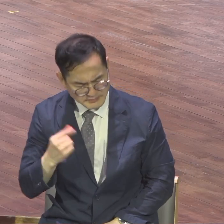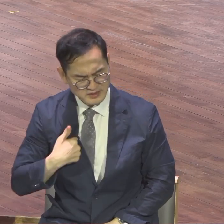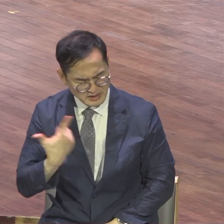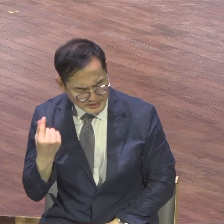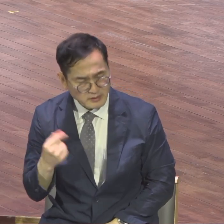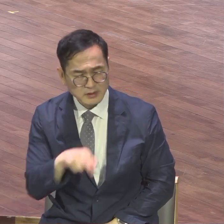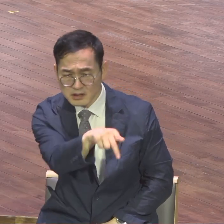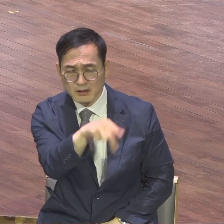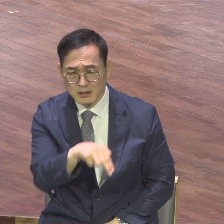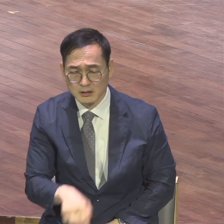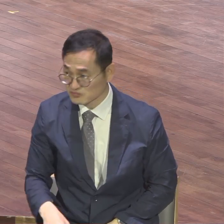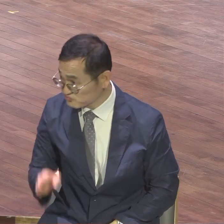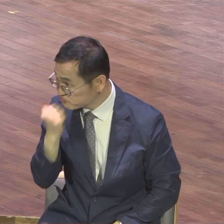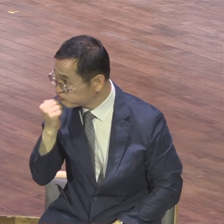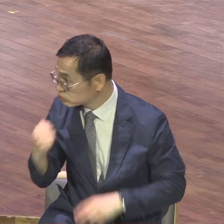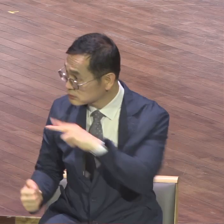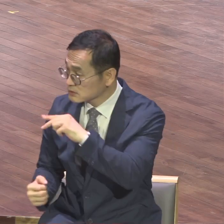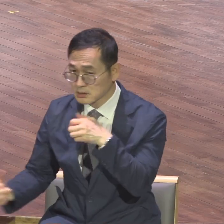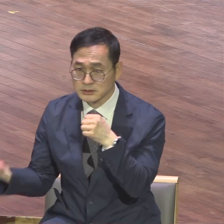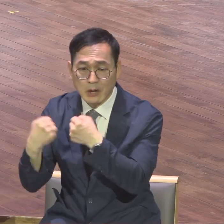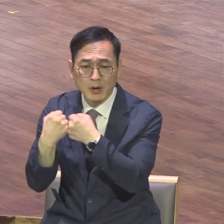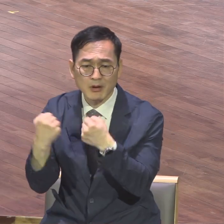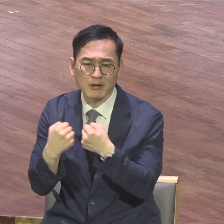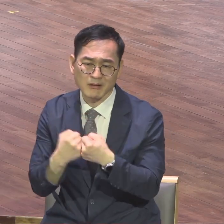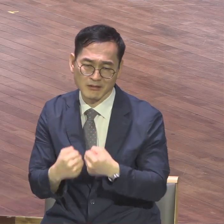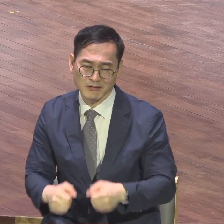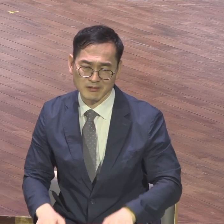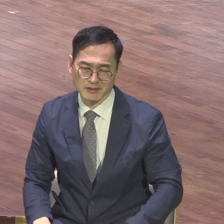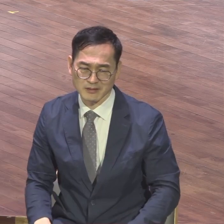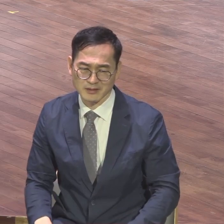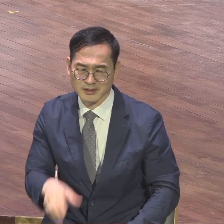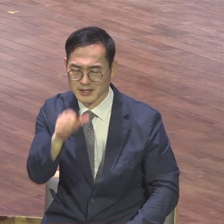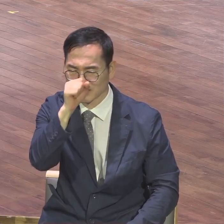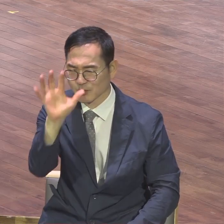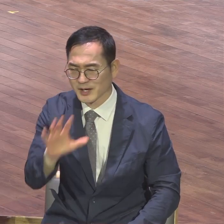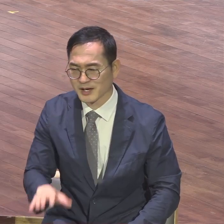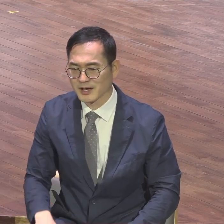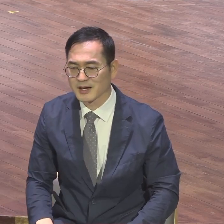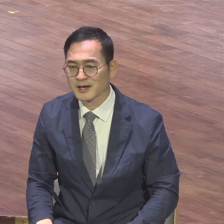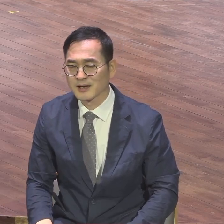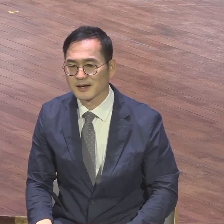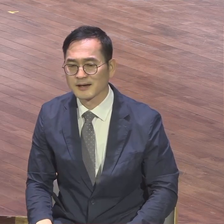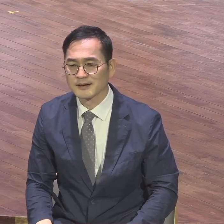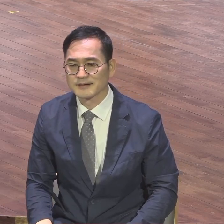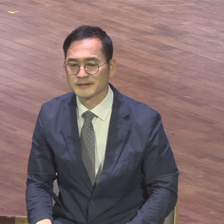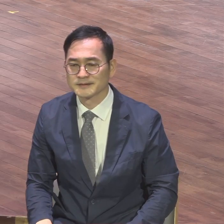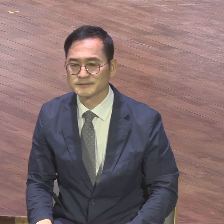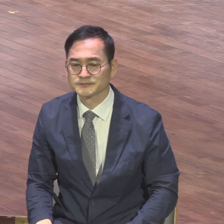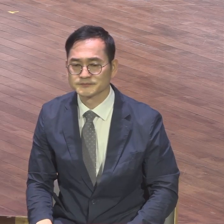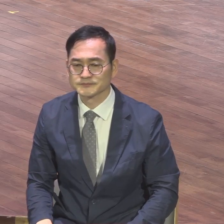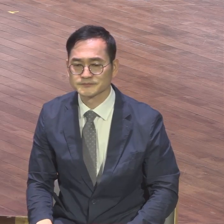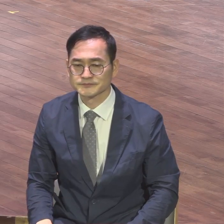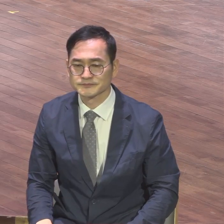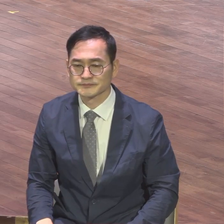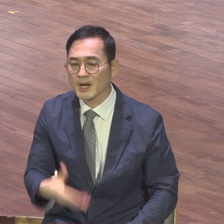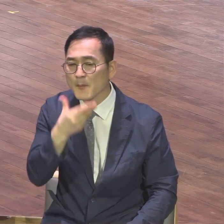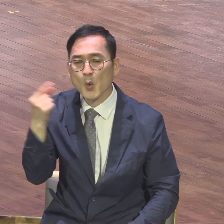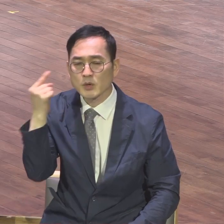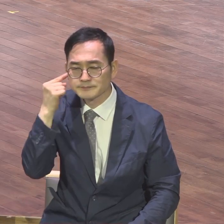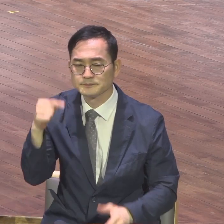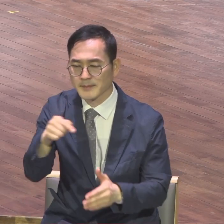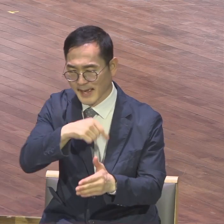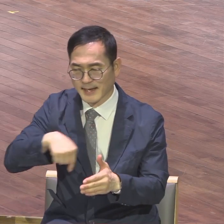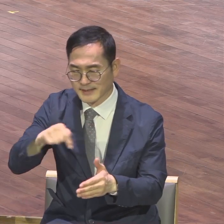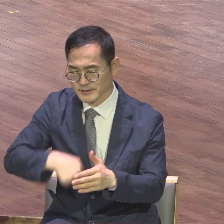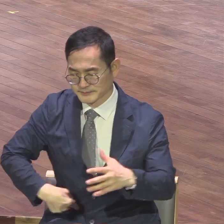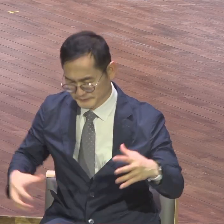생기지. 3.1조 운동을 통해서 스타트 2.3.7 주역으로 모두 다 내려놓고 복음만 해서